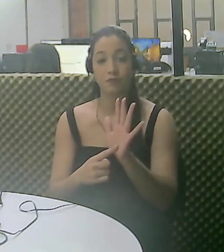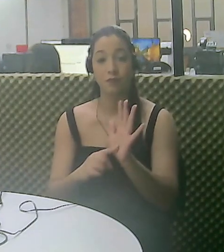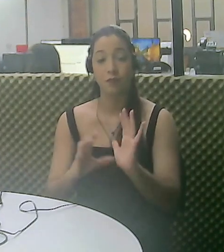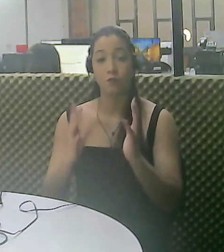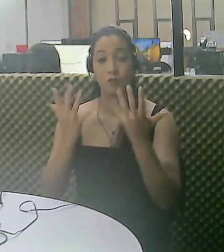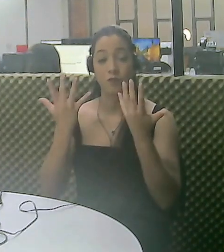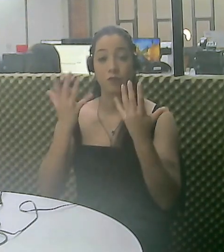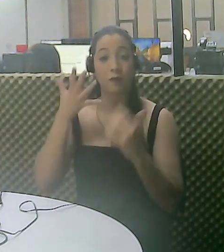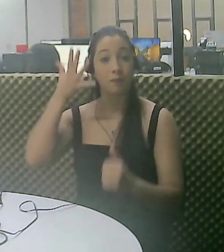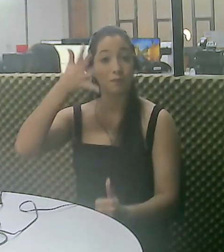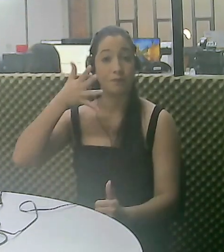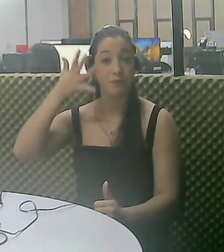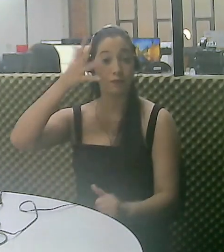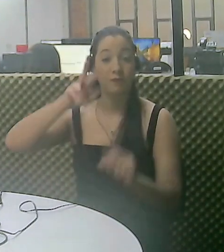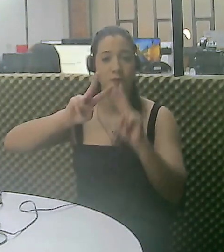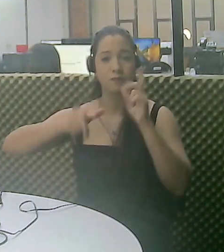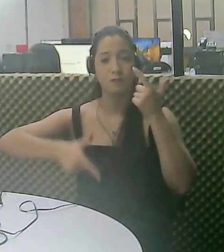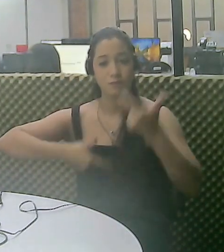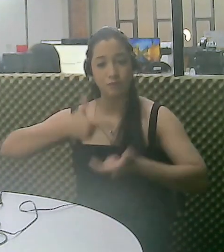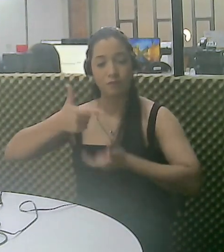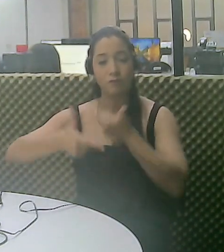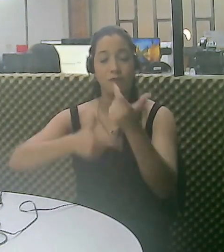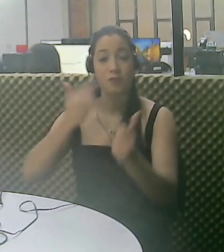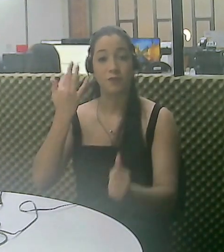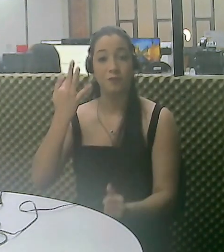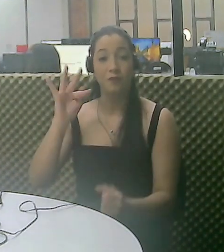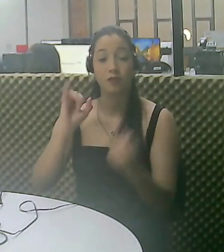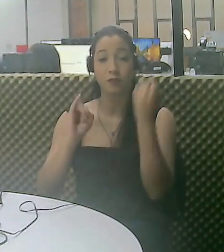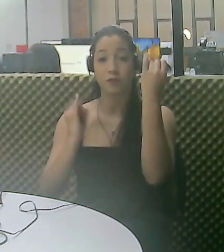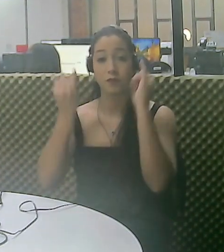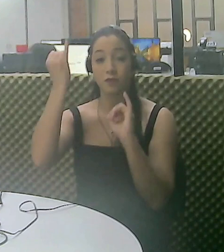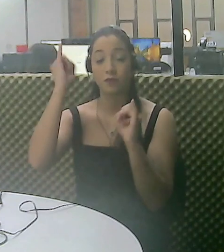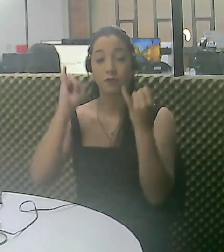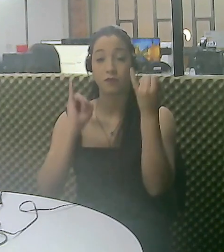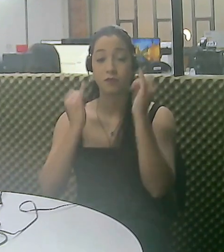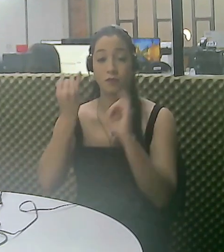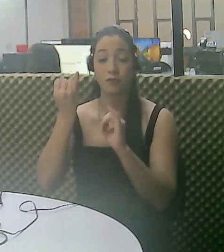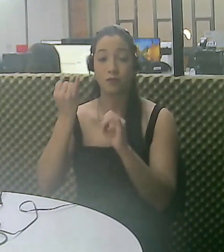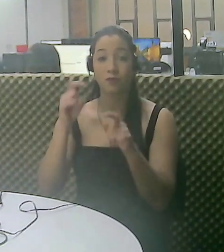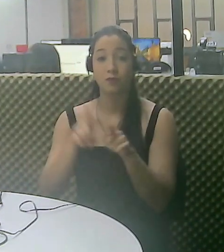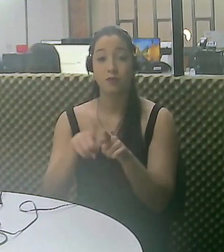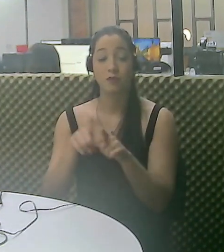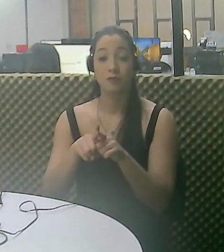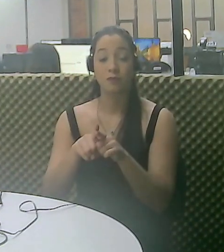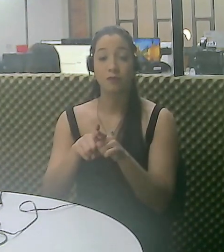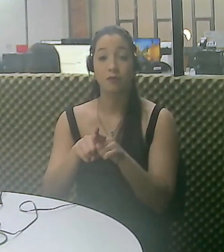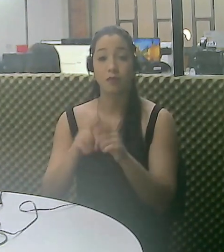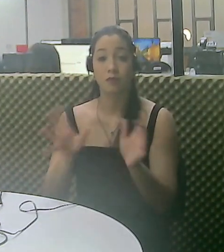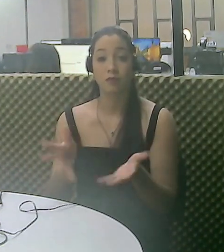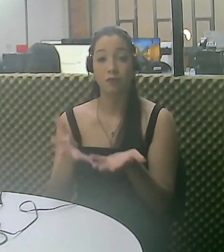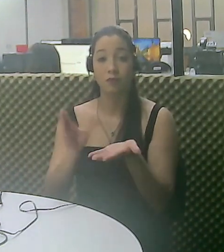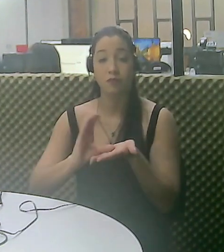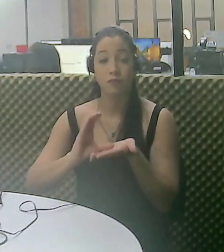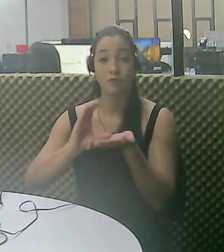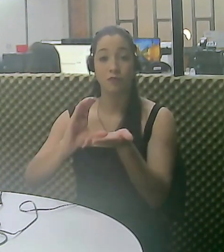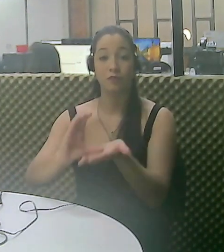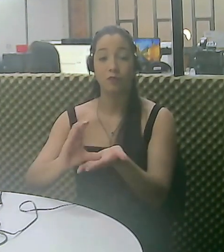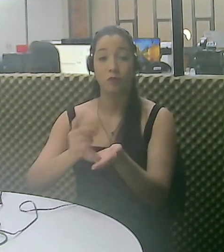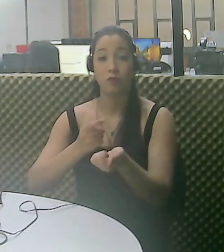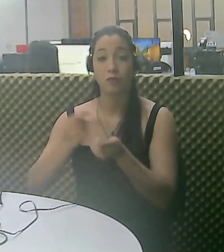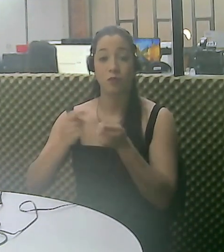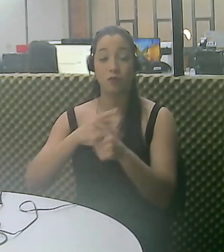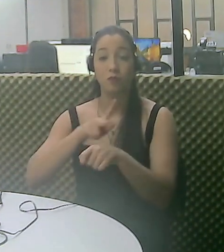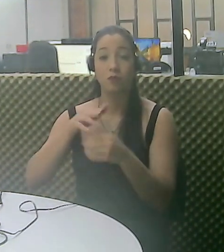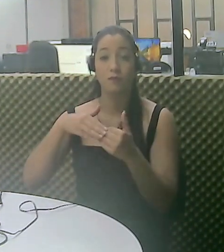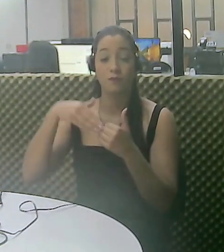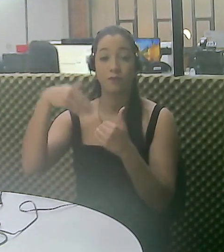evento terá palestras sobre o trabalho da Federação das Indústrias do Estado de Minas Gerais e da Agência de Promoção de Investimento e Comércio Exterior